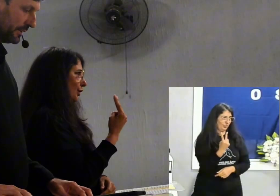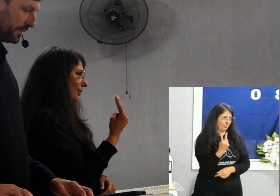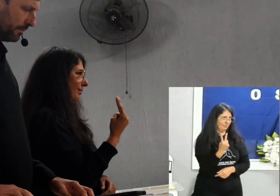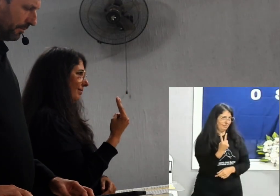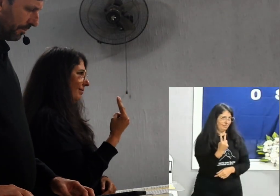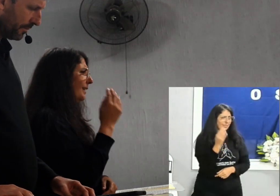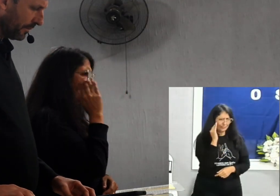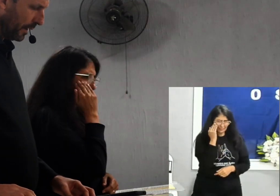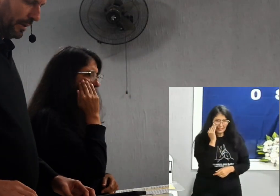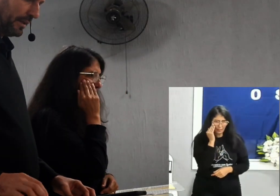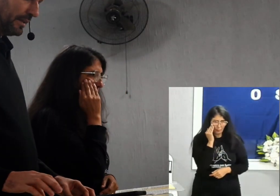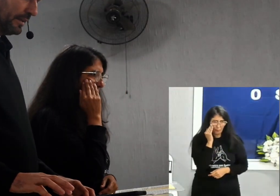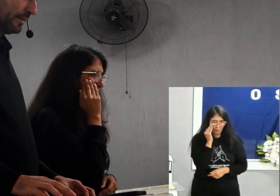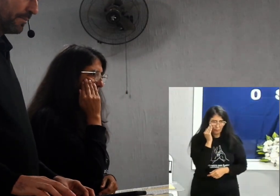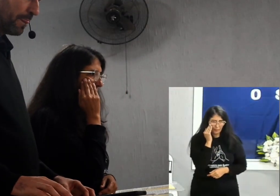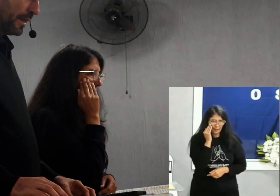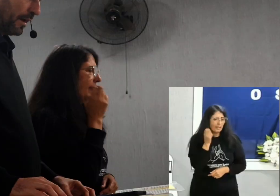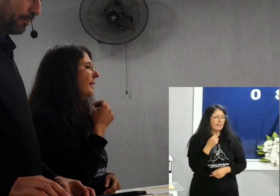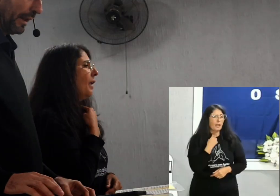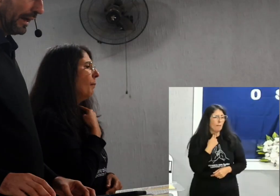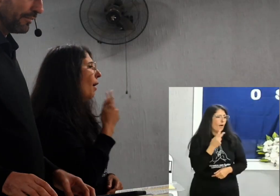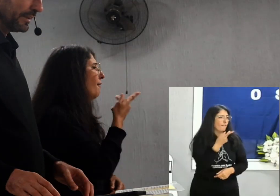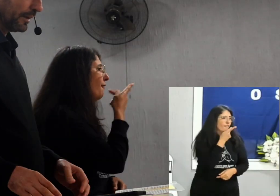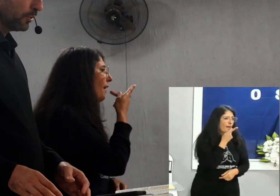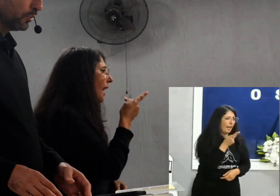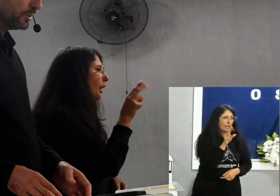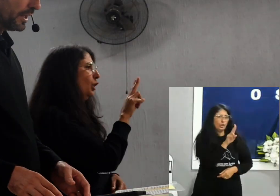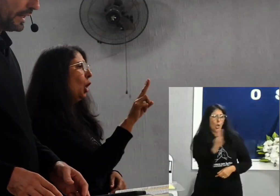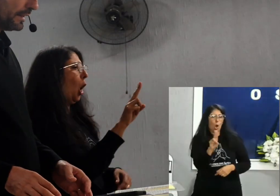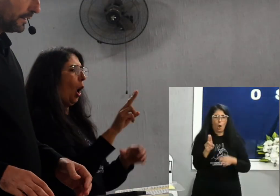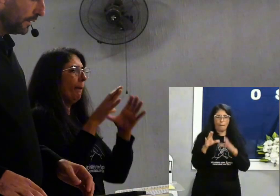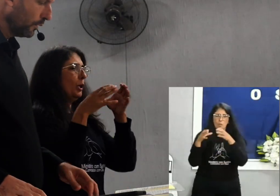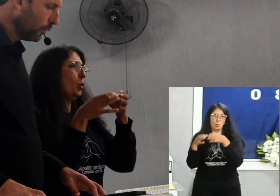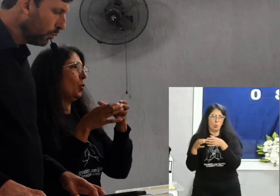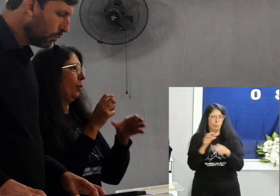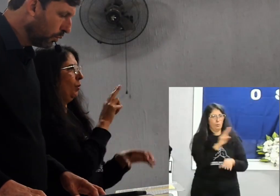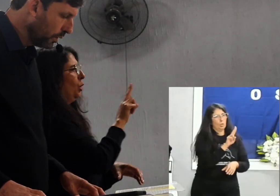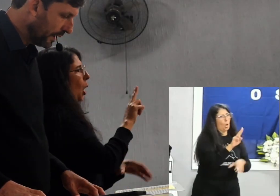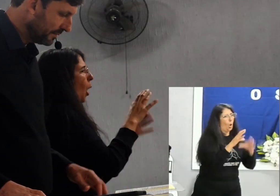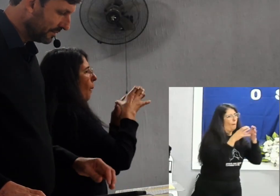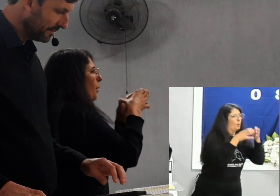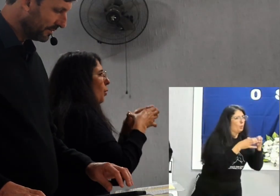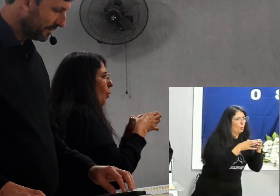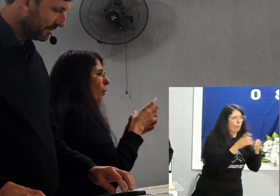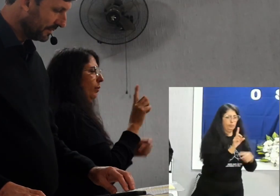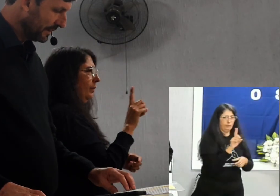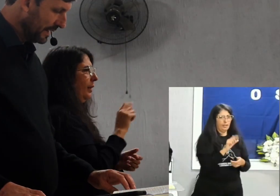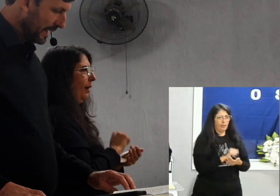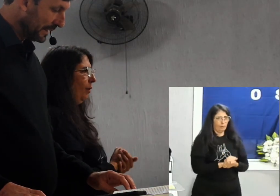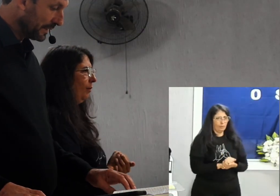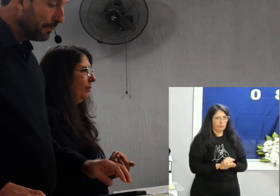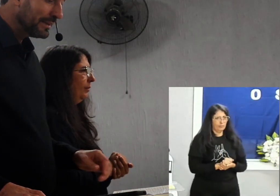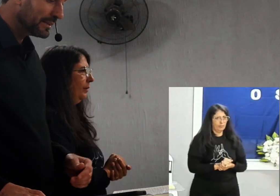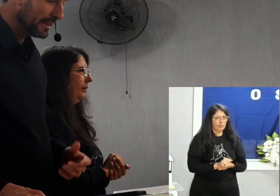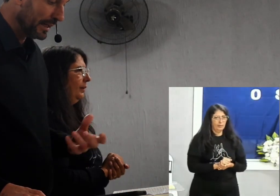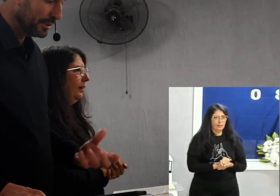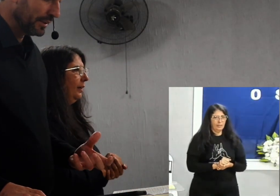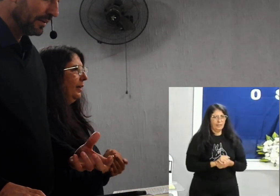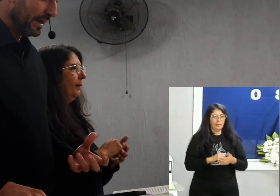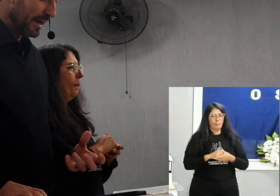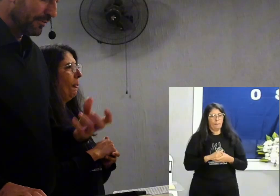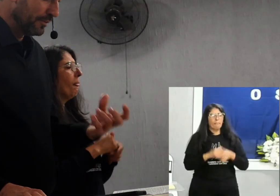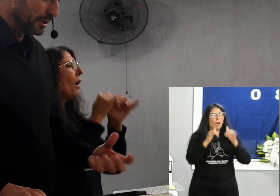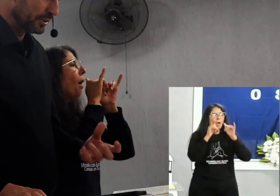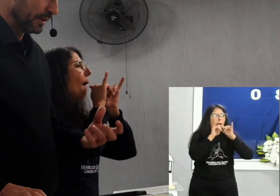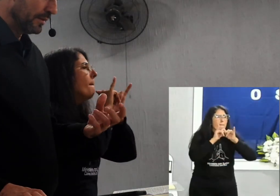Ele diz também que a palavra da cruz é loucura. Essa